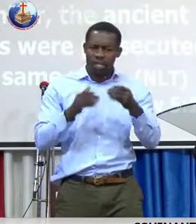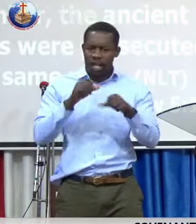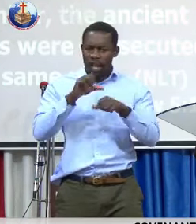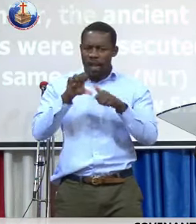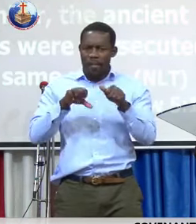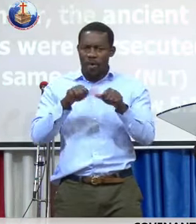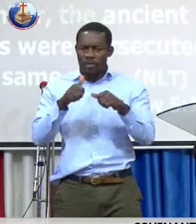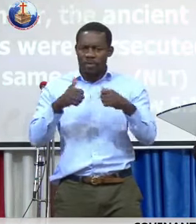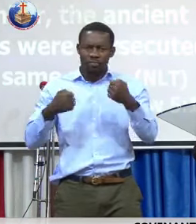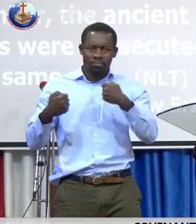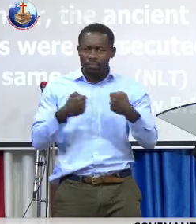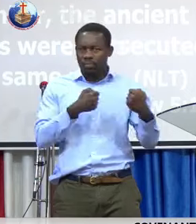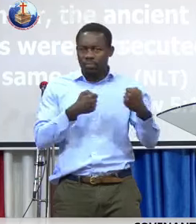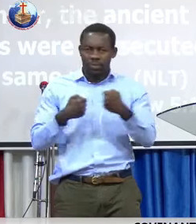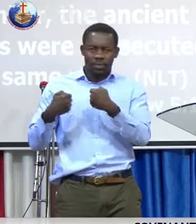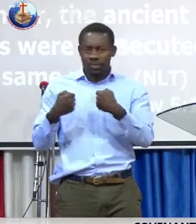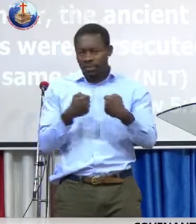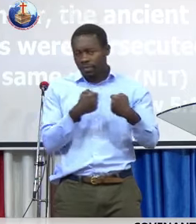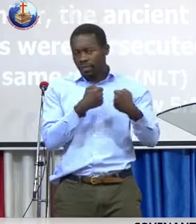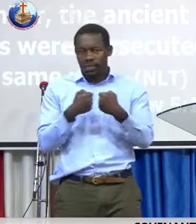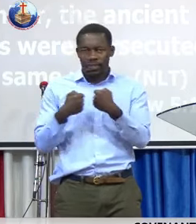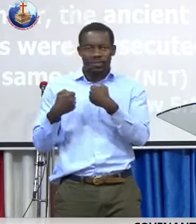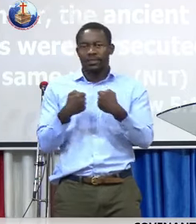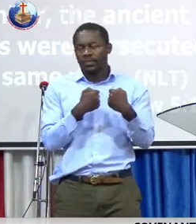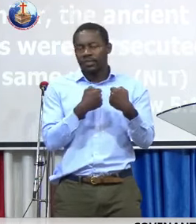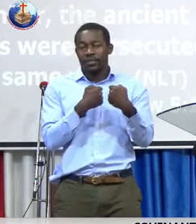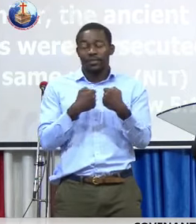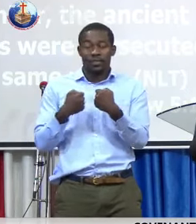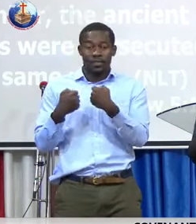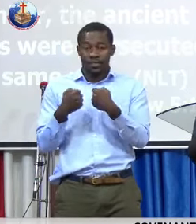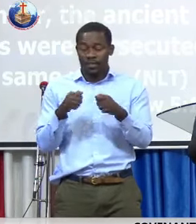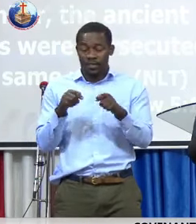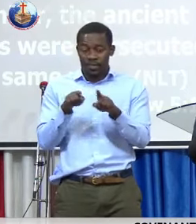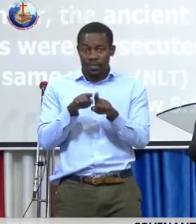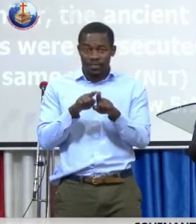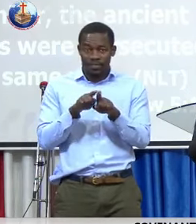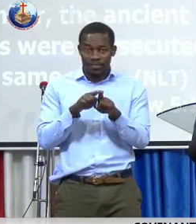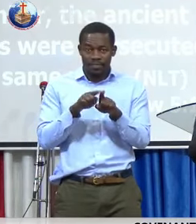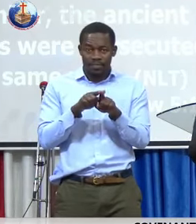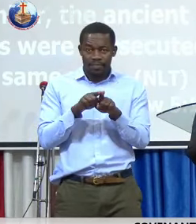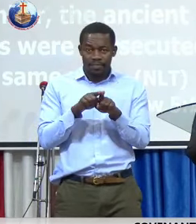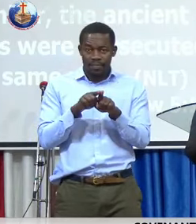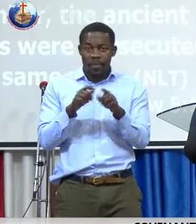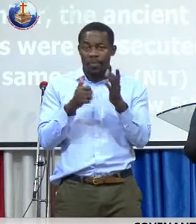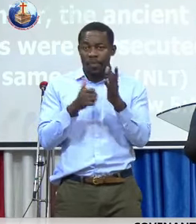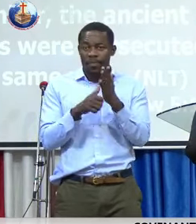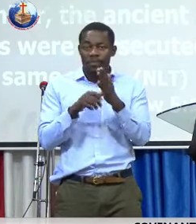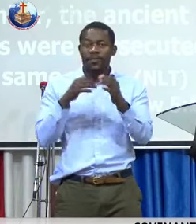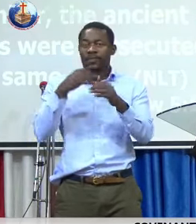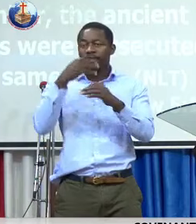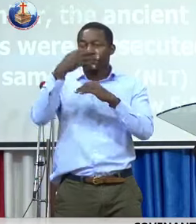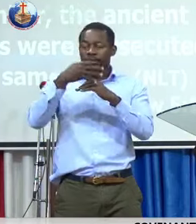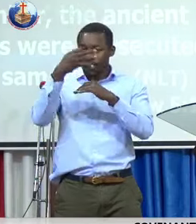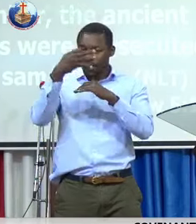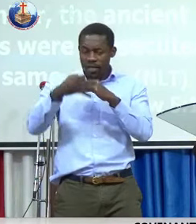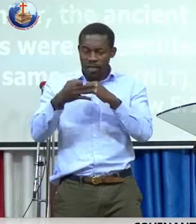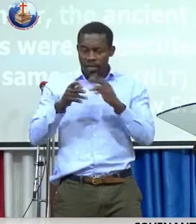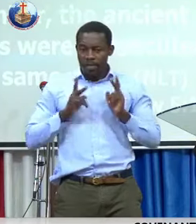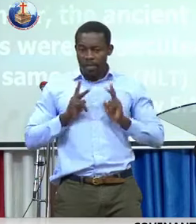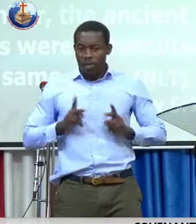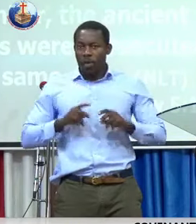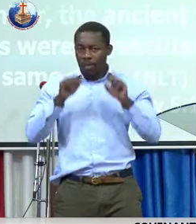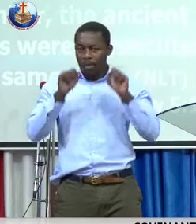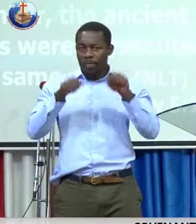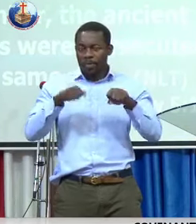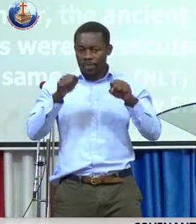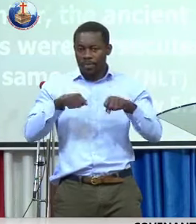the challenges. Alikuwa anaeleza jinsi ambavyo kuteswa na changamoto zitakuja. That the people would face on account